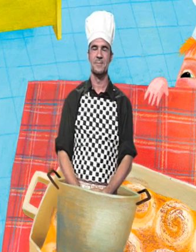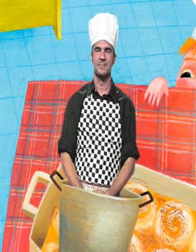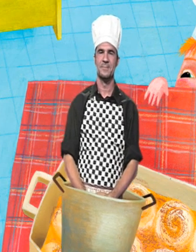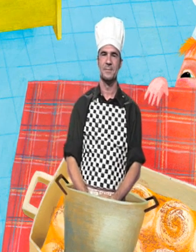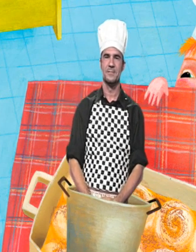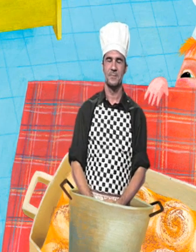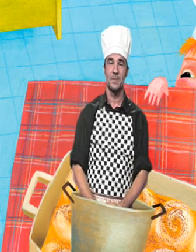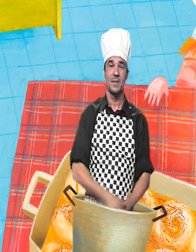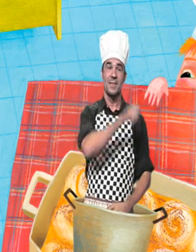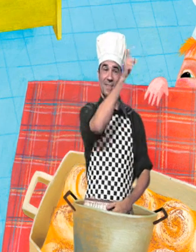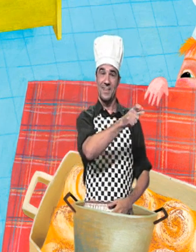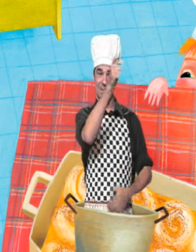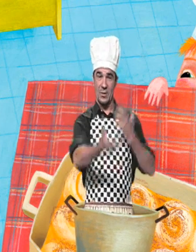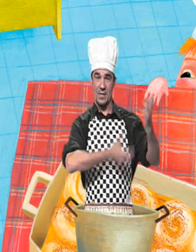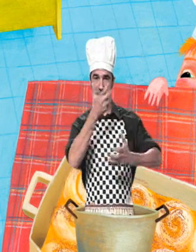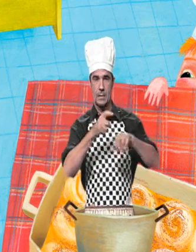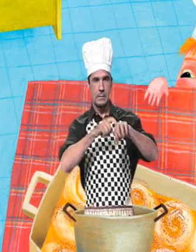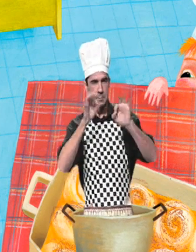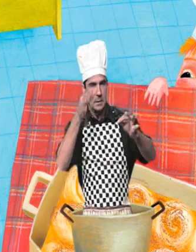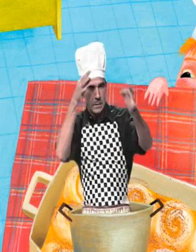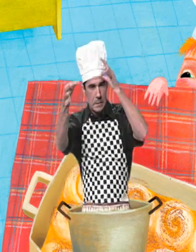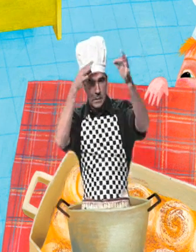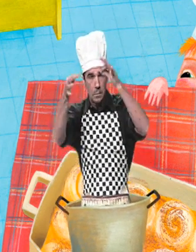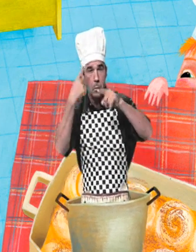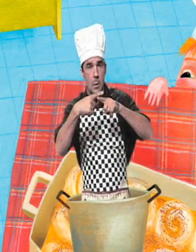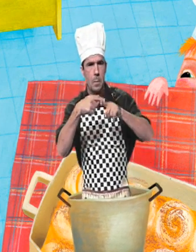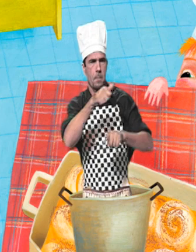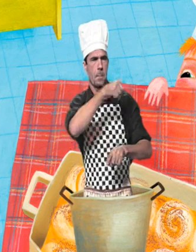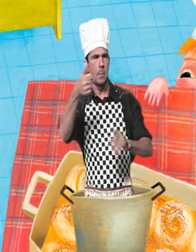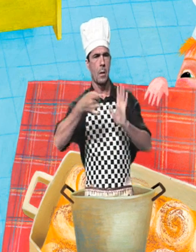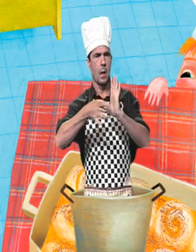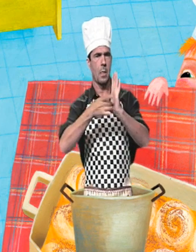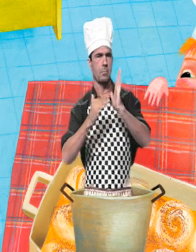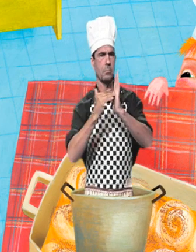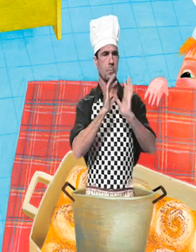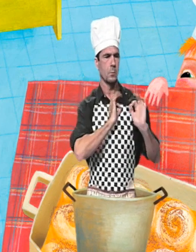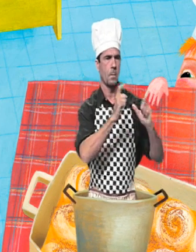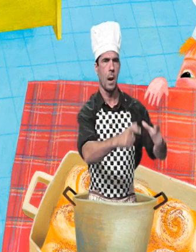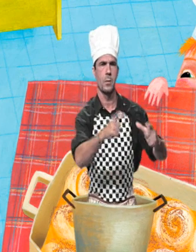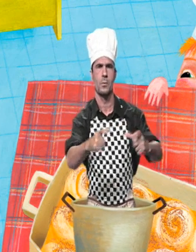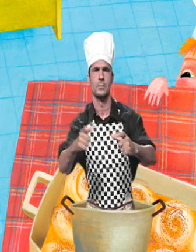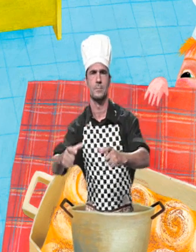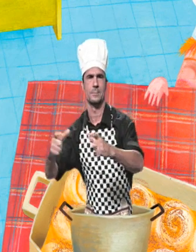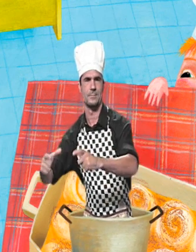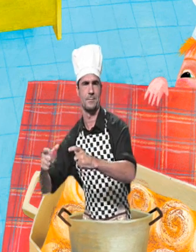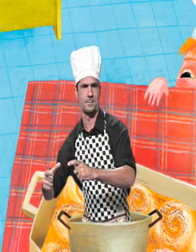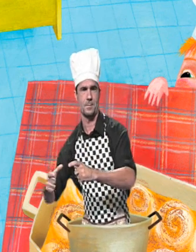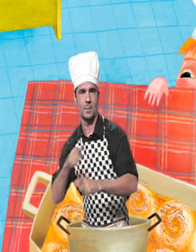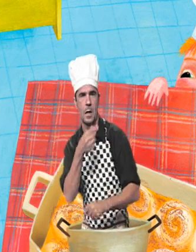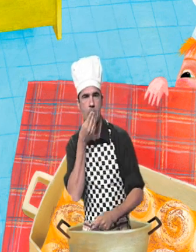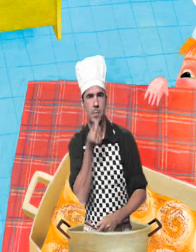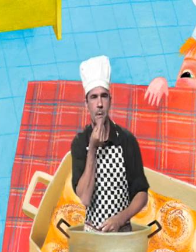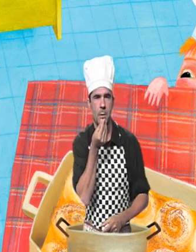Els cuiners són exigents, perquè són els primers a valorar els seus plats. Els